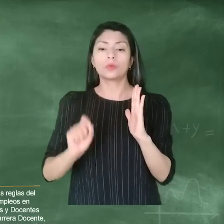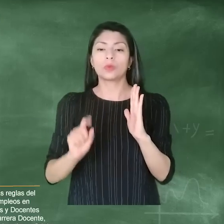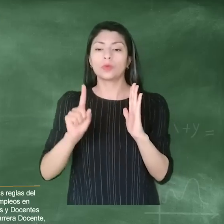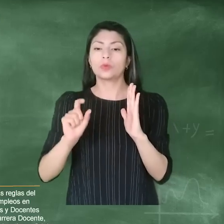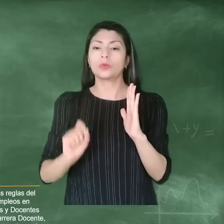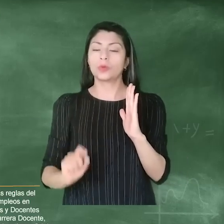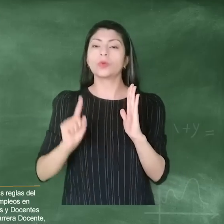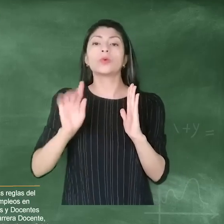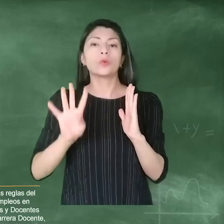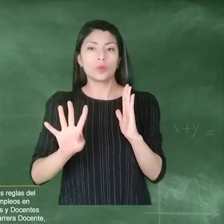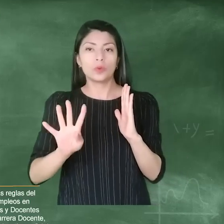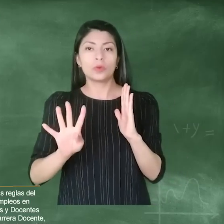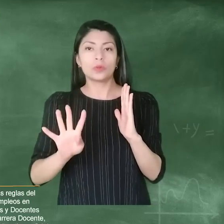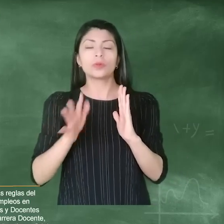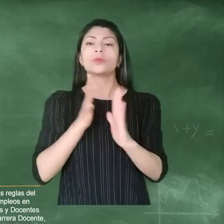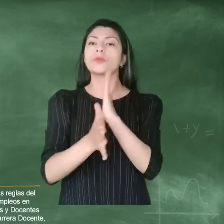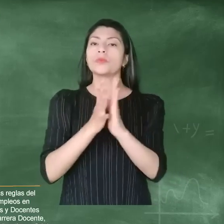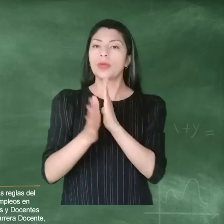artículo